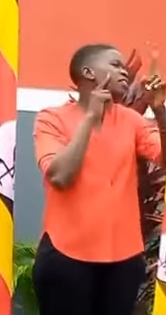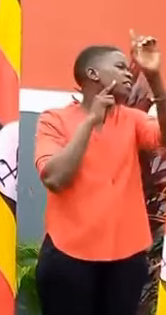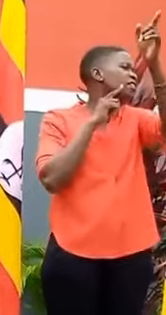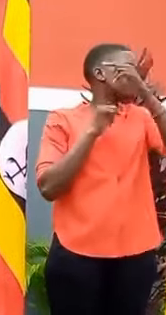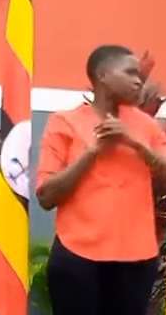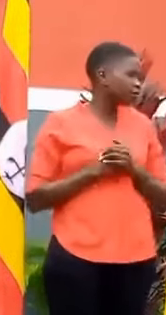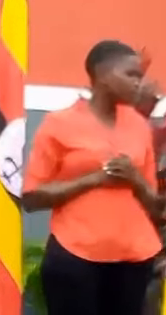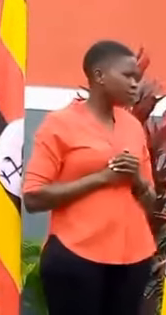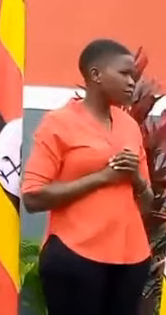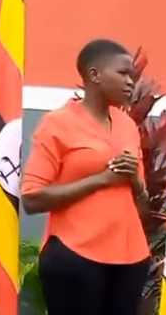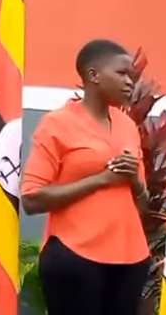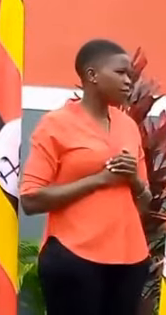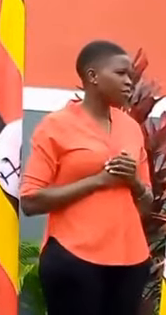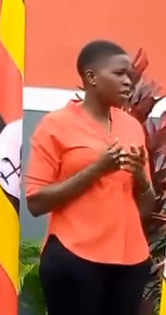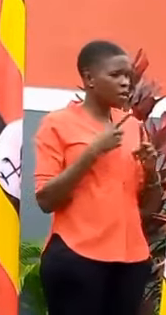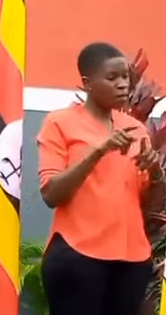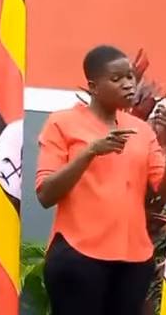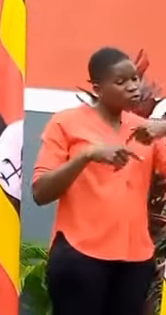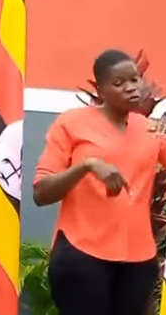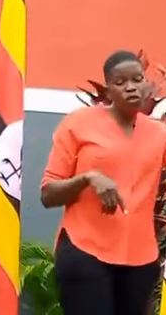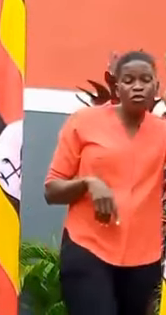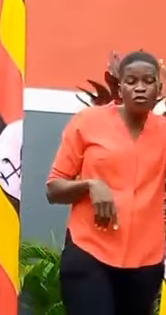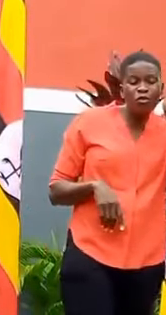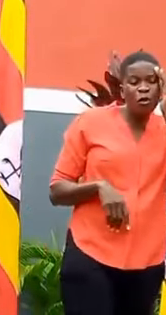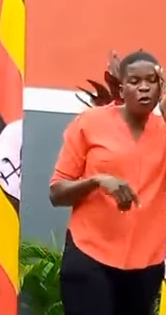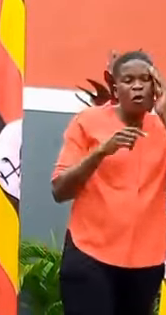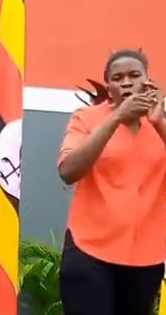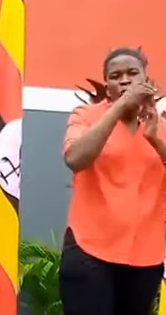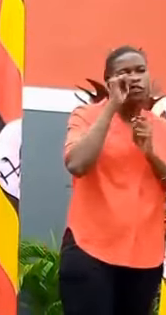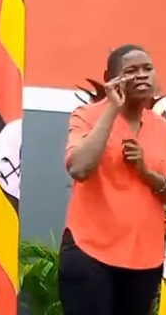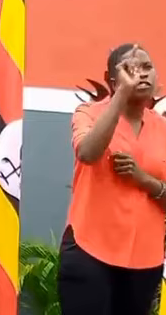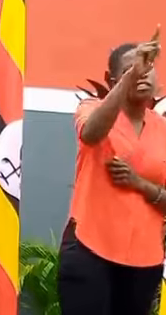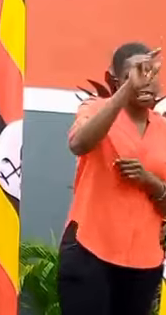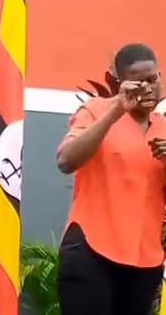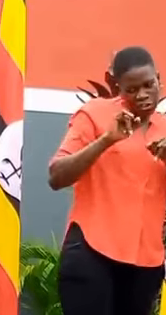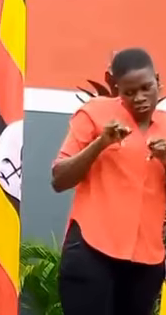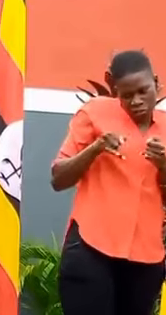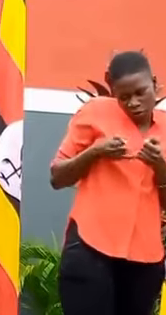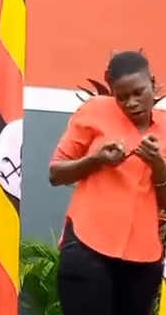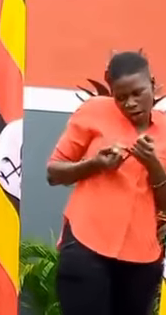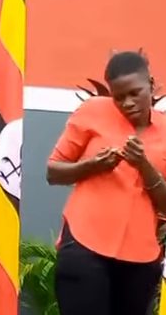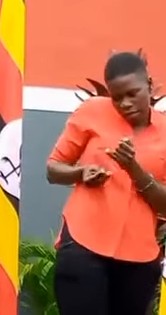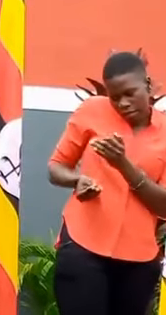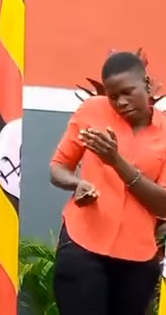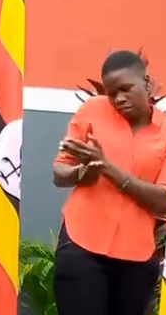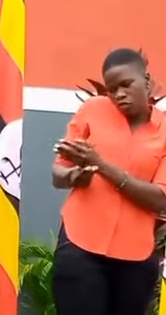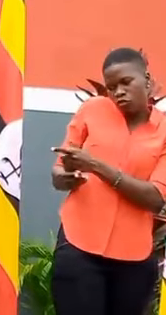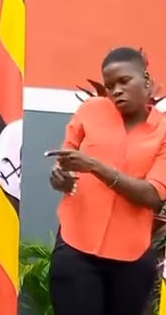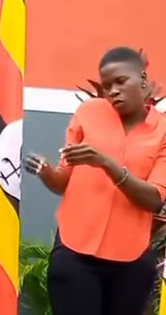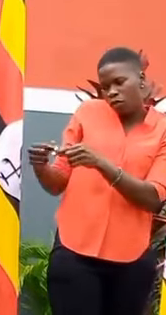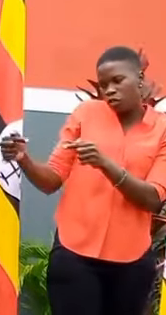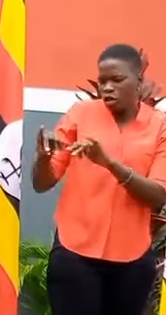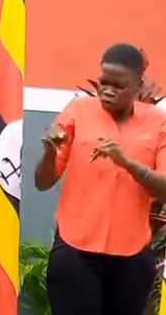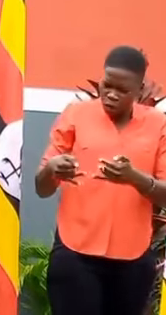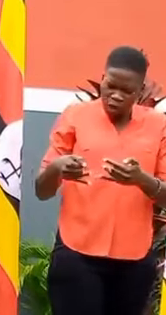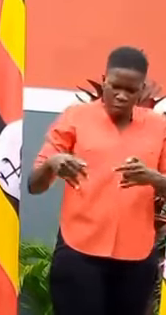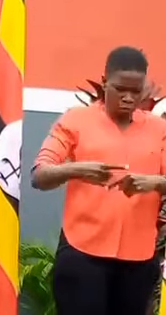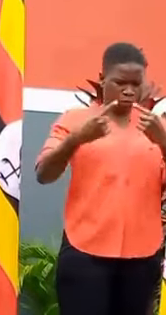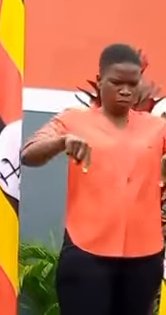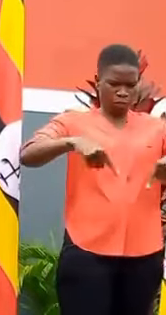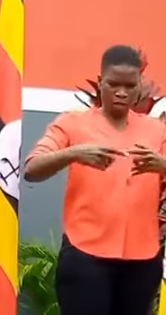nakyemalira ate amanyi n'okuyingira ne mu ttiimu za opposition n'atukyankalanya n'atwawulayawula